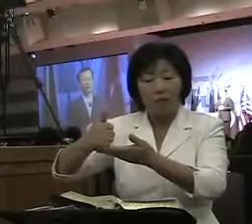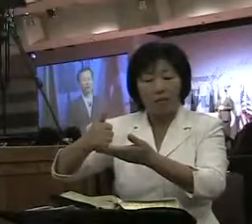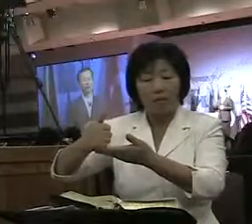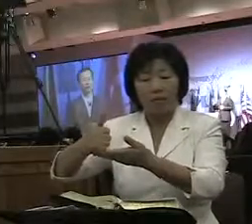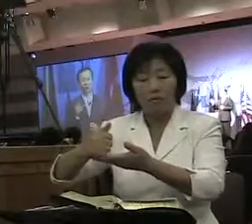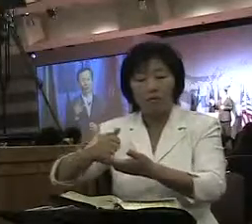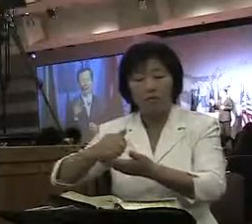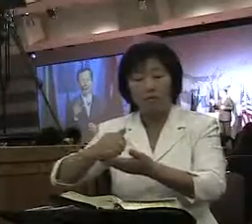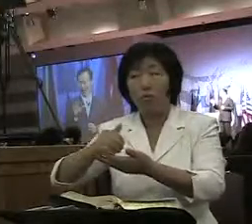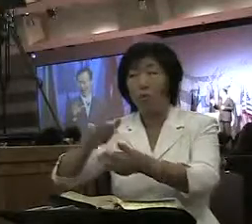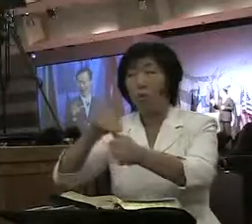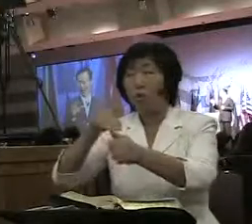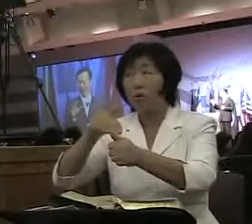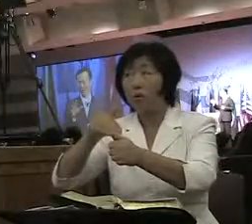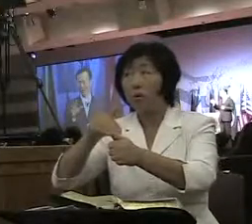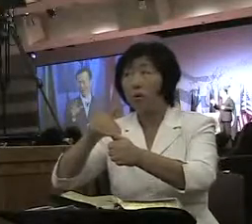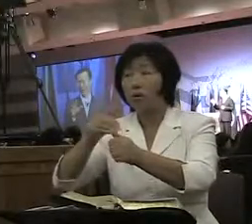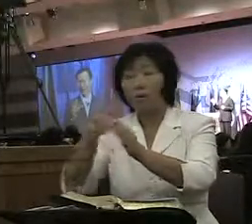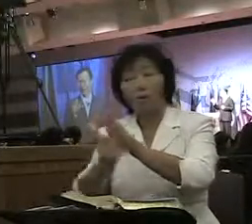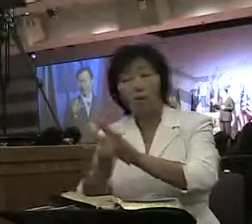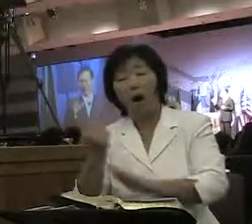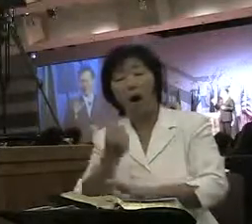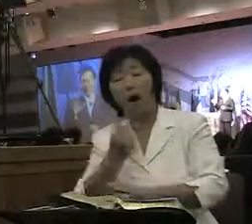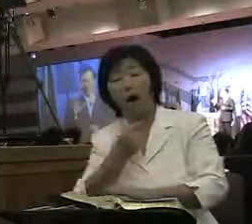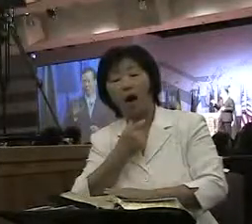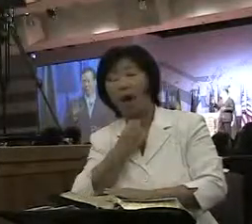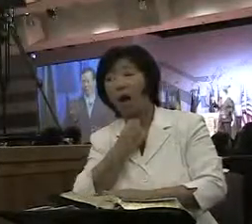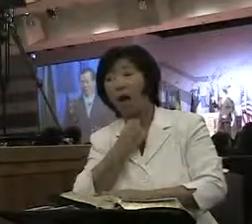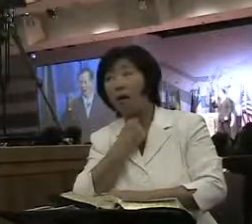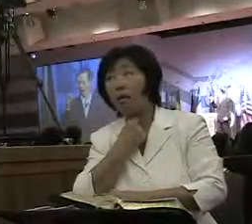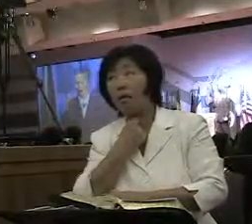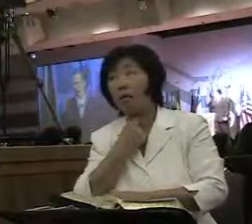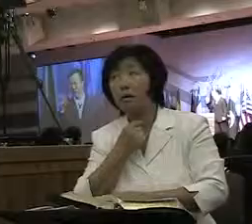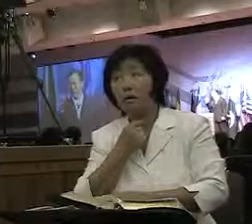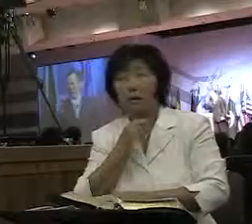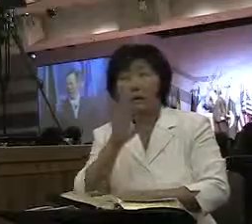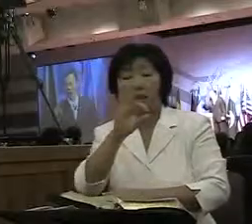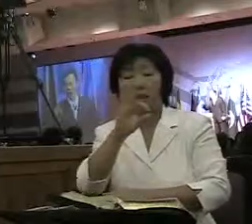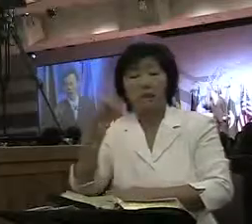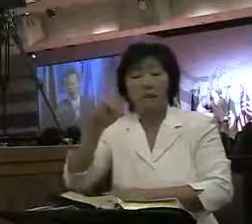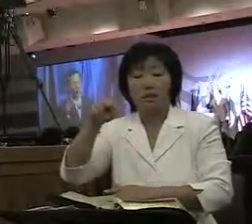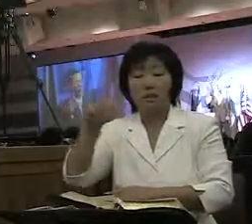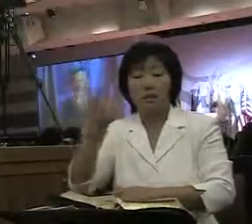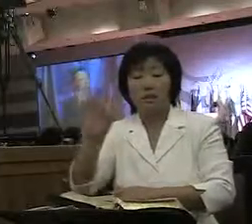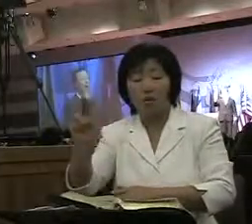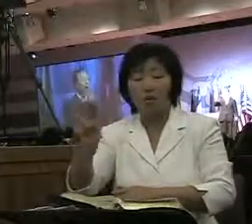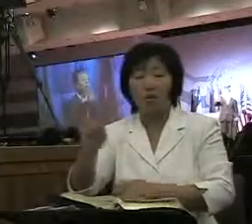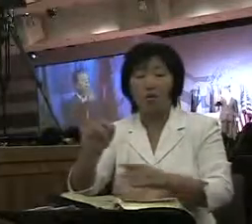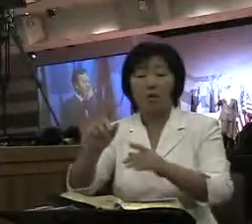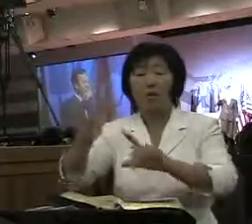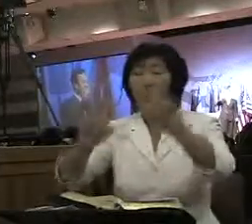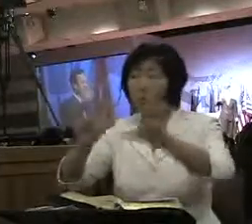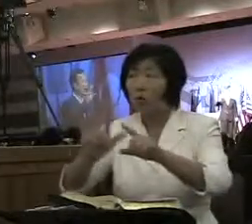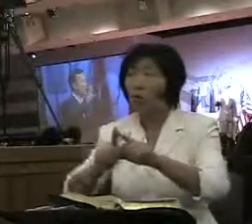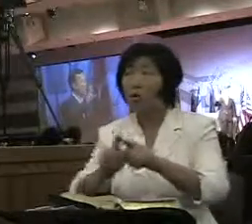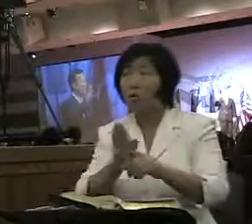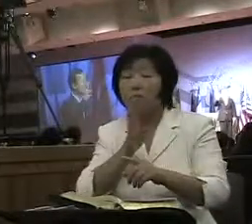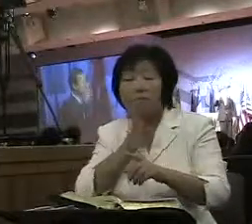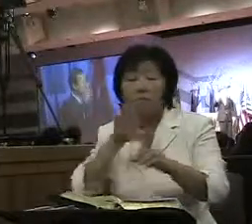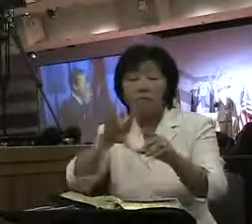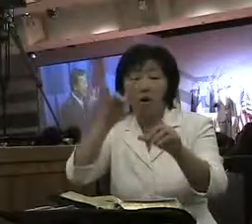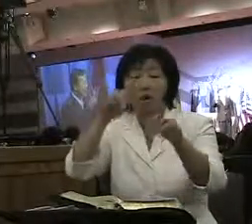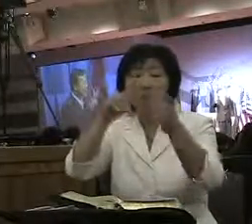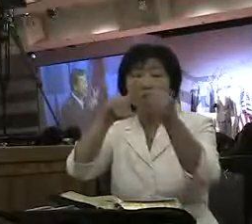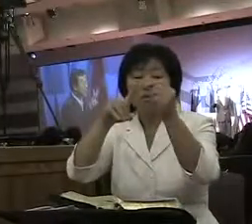소망하는데, 자, 중요한 게 있습니다. 이사야의 경우 그가 콜링을 받기 전에 반드시 먼저 보아야